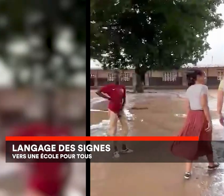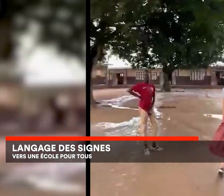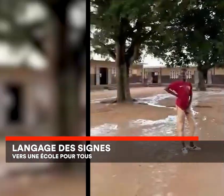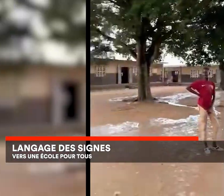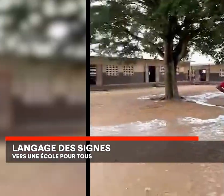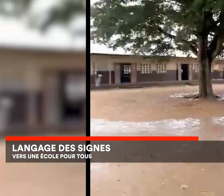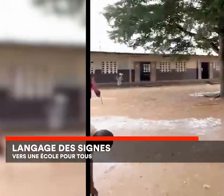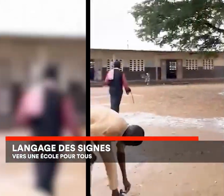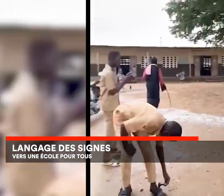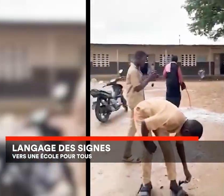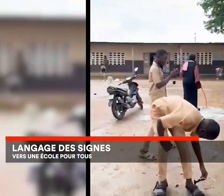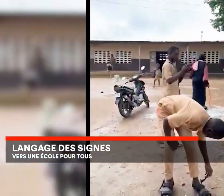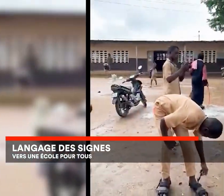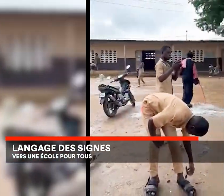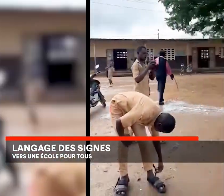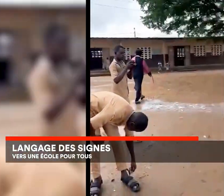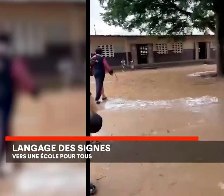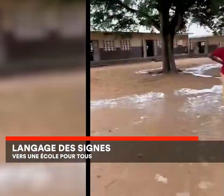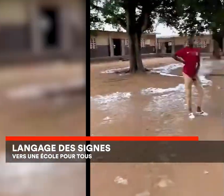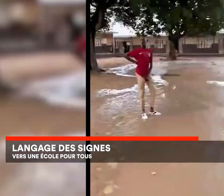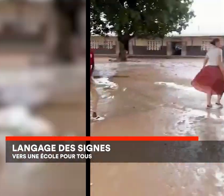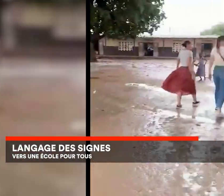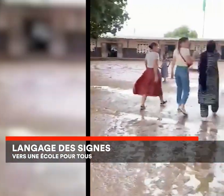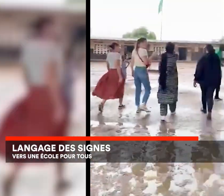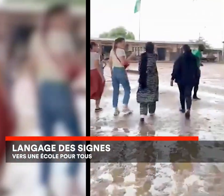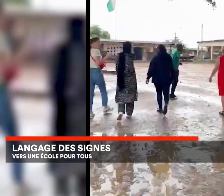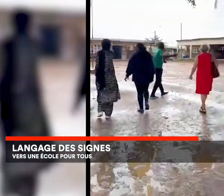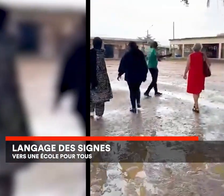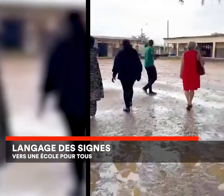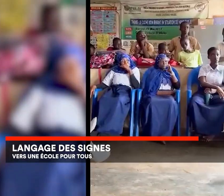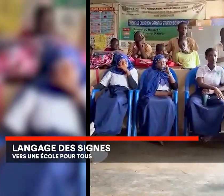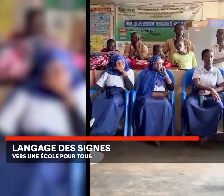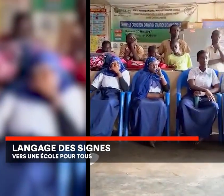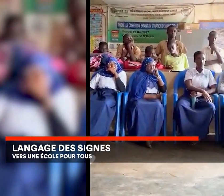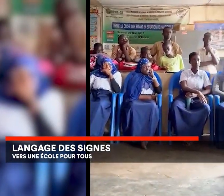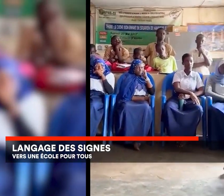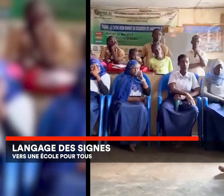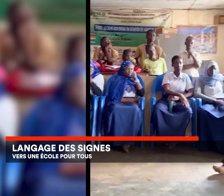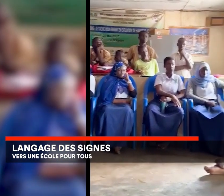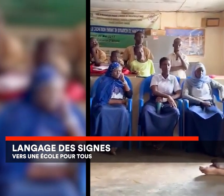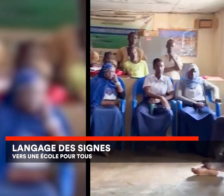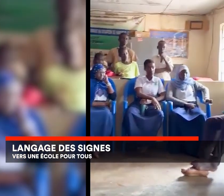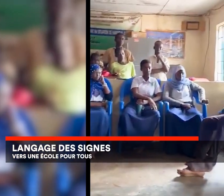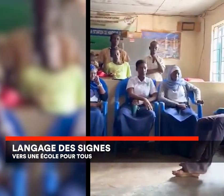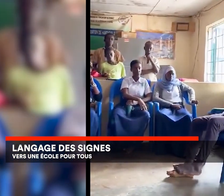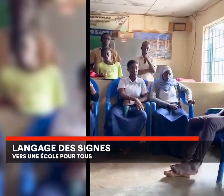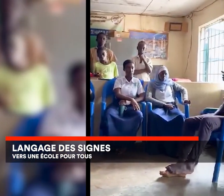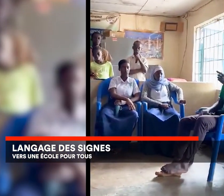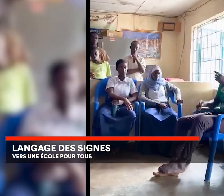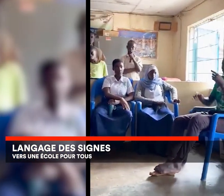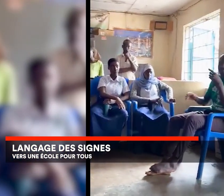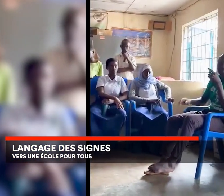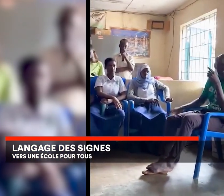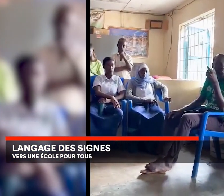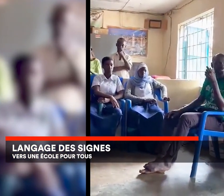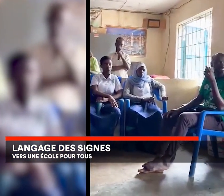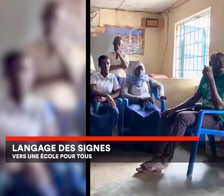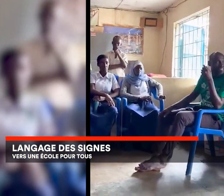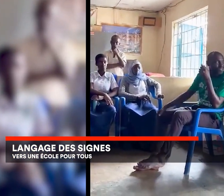aujourd'hui c'est environ 70 de ces enfants qui bénéficient des cours dans le lycée moderne d'Abobo 1 et 2 ainsi que dans le groupe scolaire